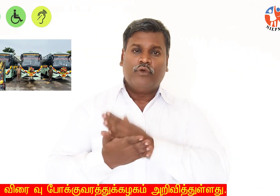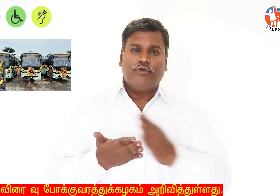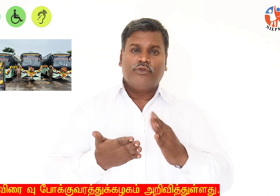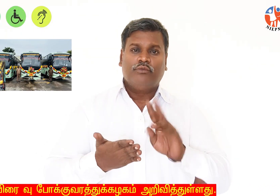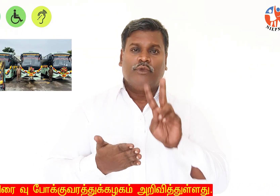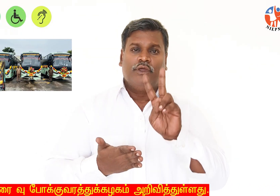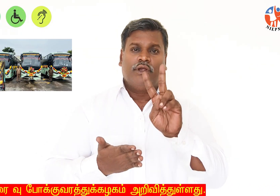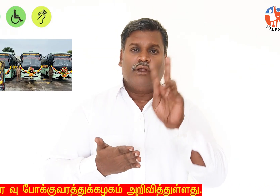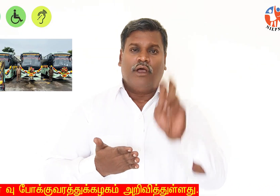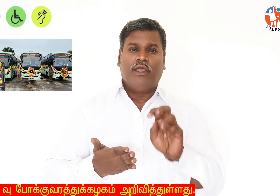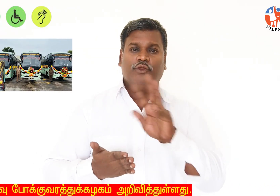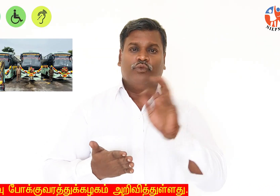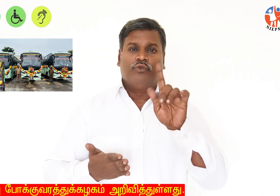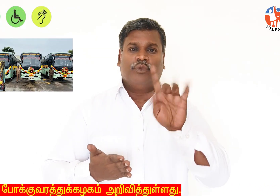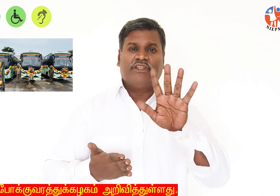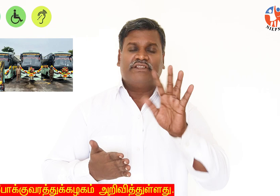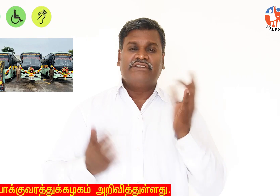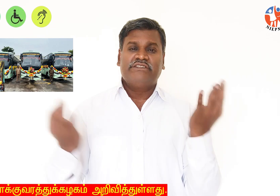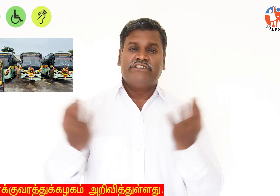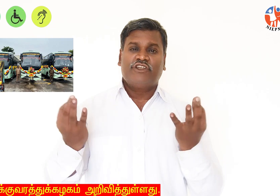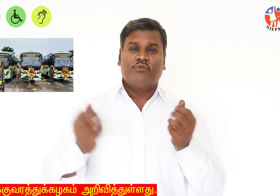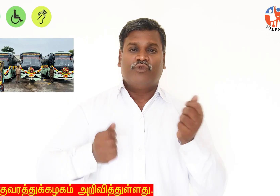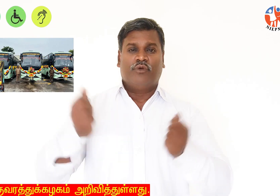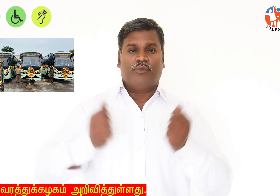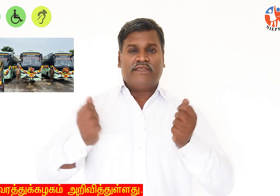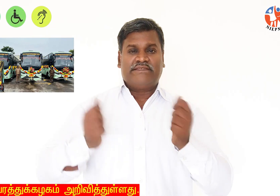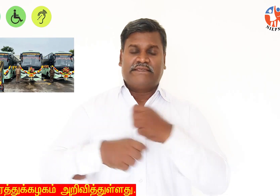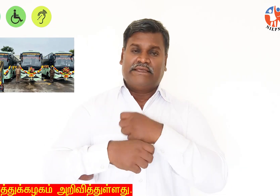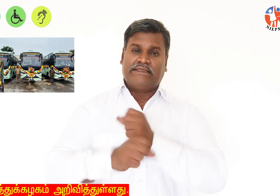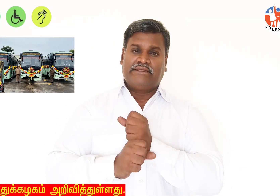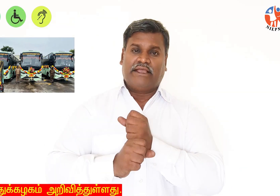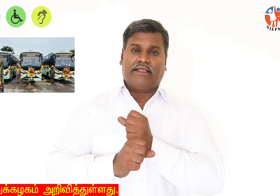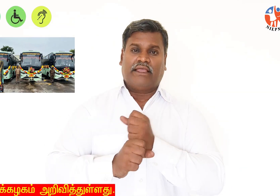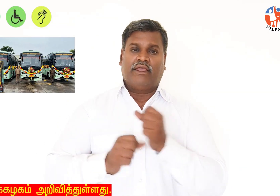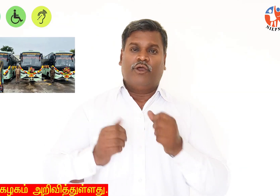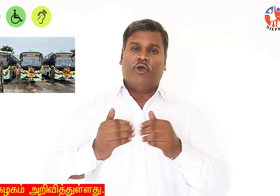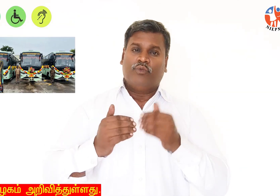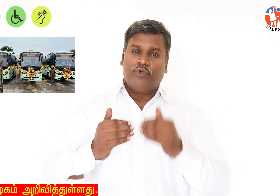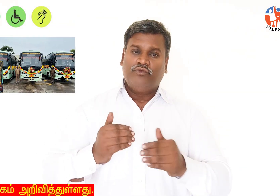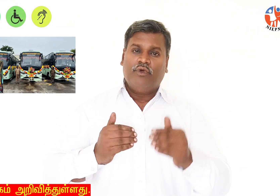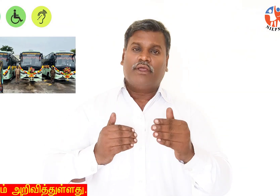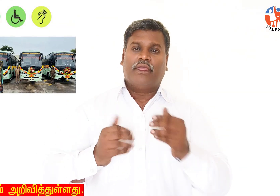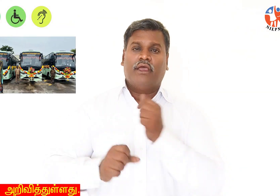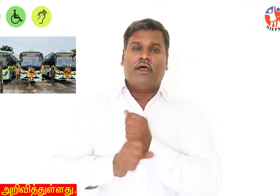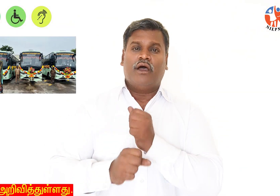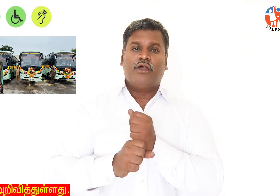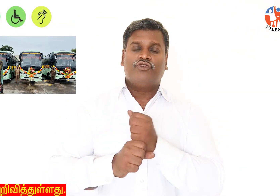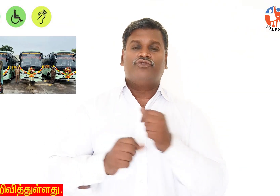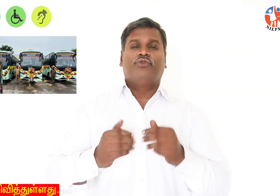2315 சிறப்பு பஸ்கள் இயக்கப்பட போவதாக அரசு விரைவு போக்குவரத்து கழகம் அறிவித்துள்ளது.